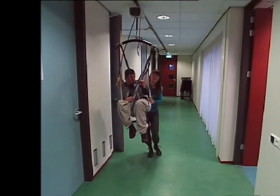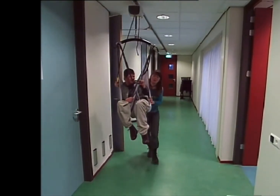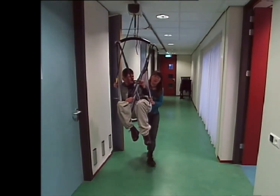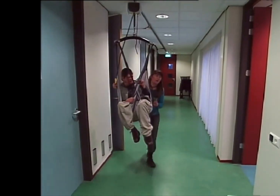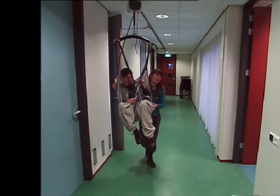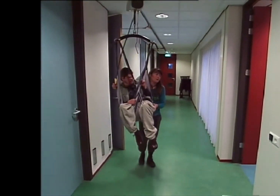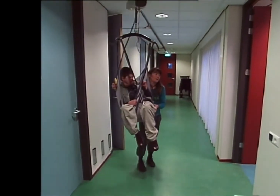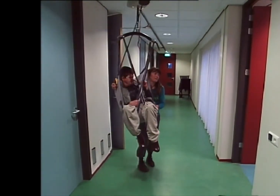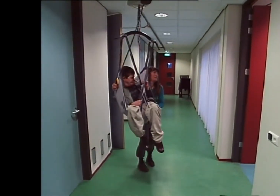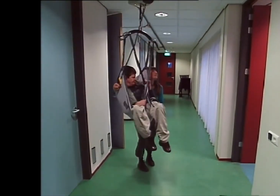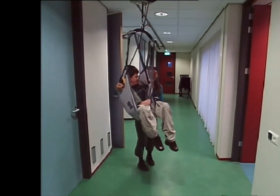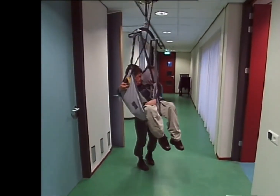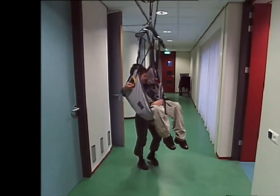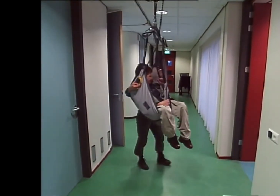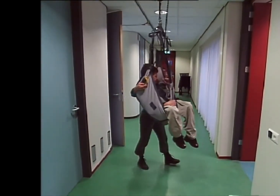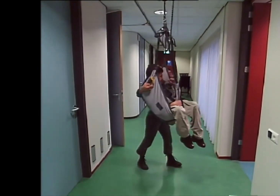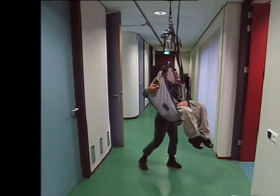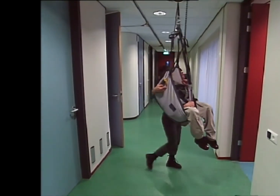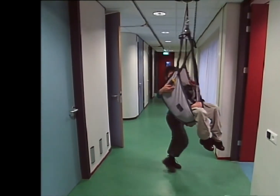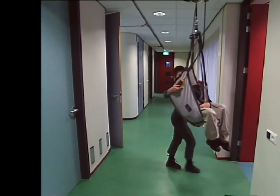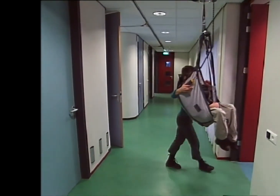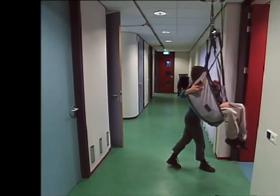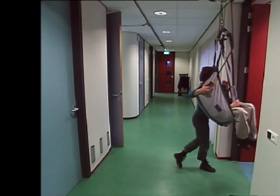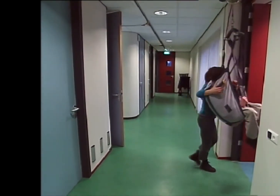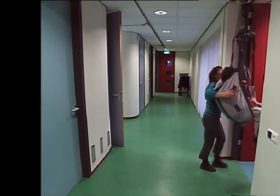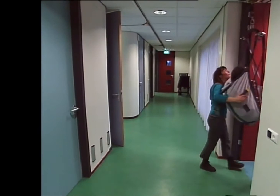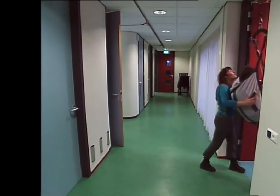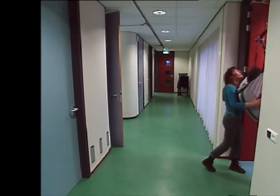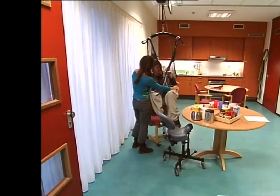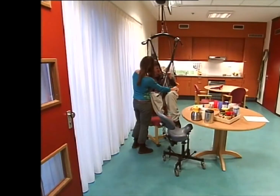Corrie is een man van 42 jaar. Hij woont al 37 jaar op de Brink.